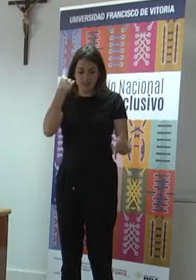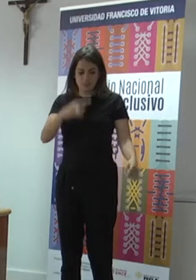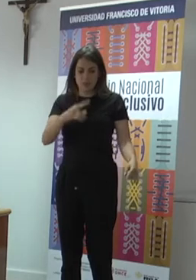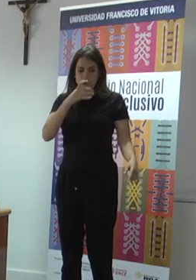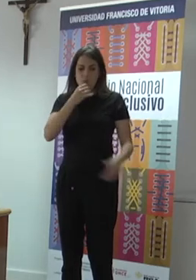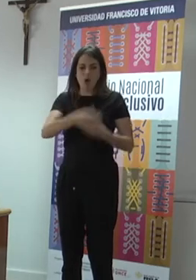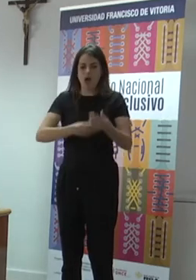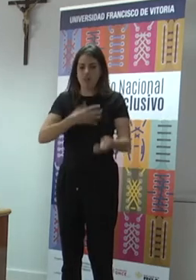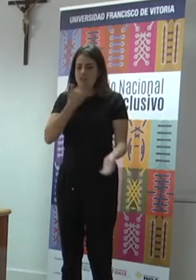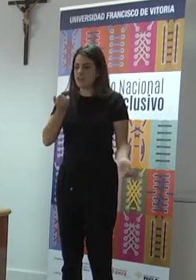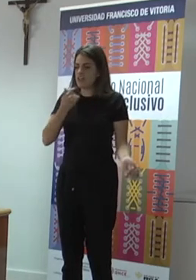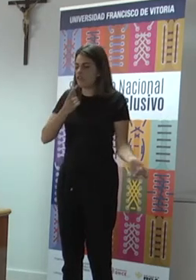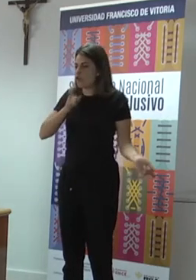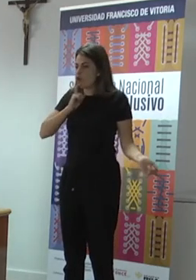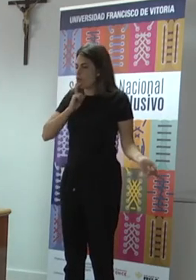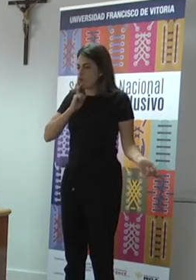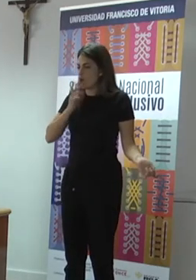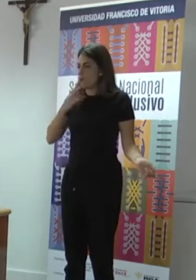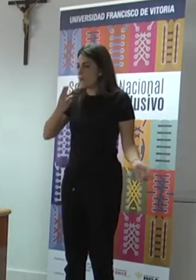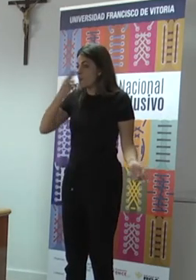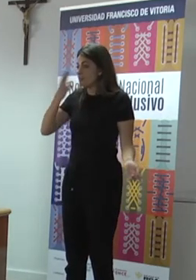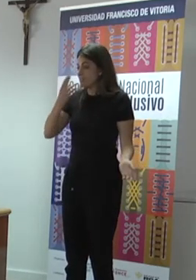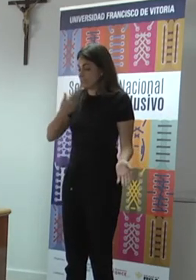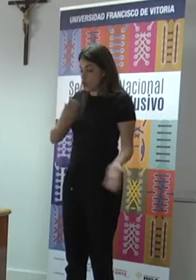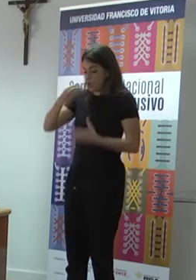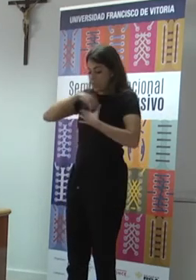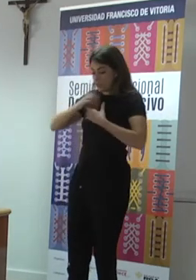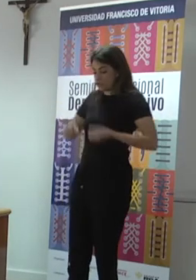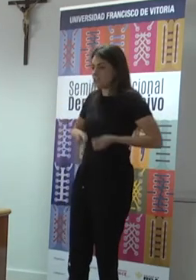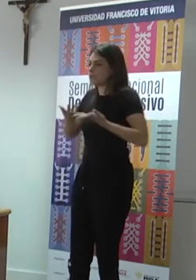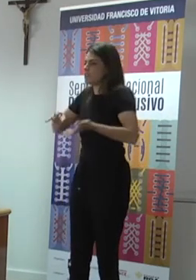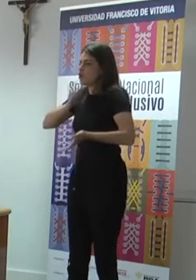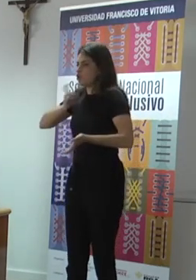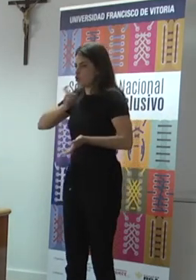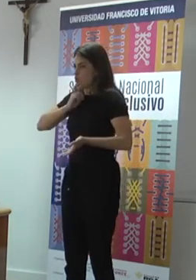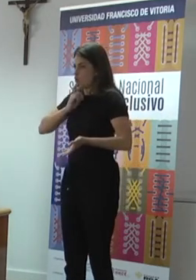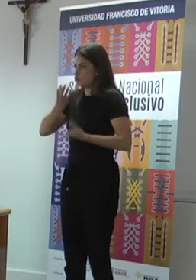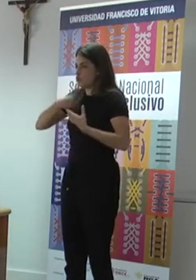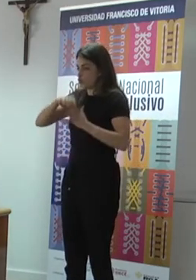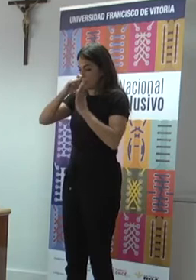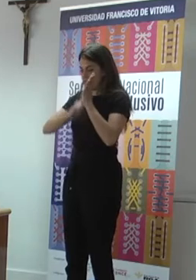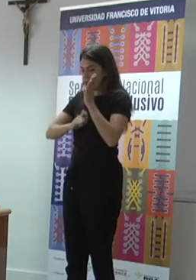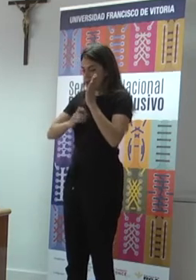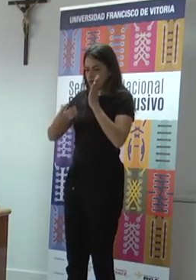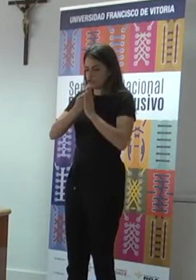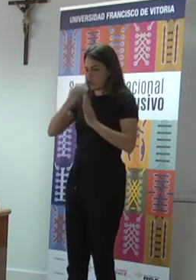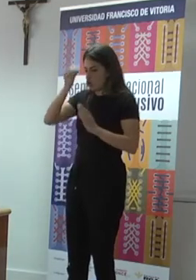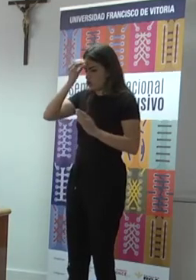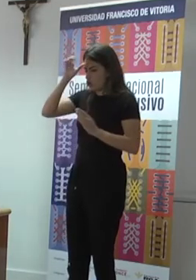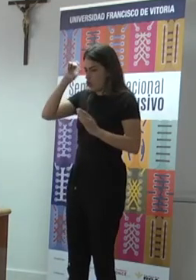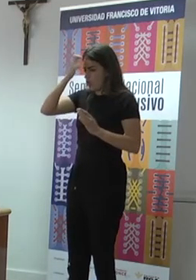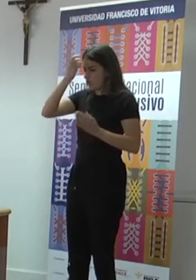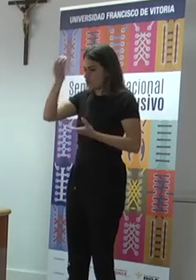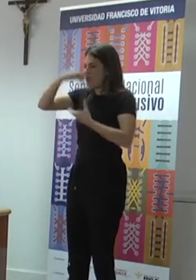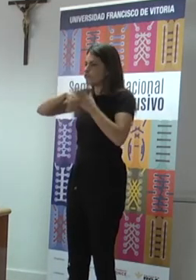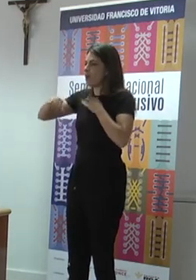destreza. A mí me interesa que tú sepas transmitirlo, que tú sepas enseñarlo, que tú sepas los principios. O sea, lo que